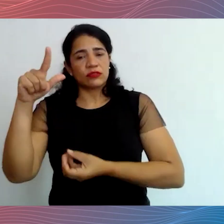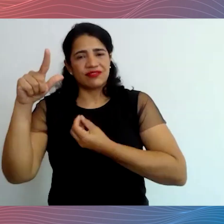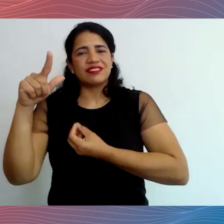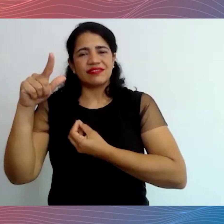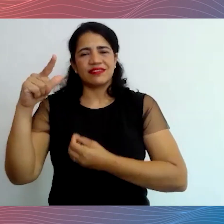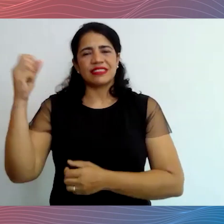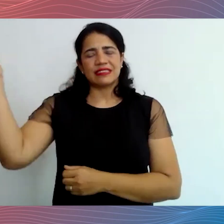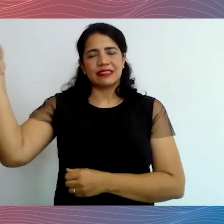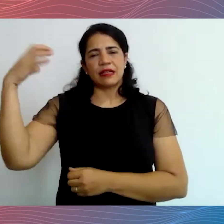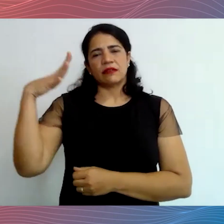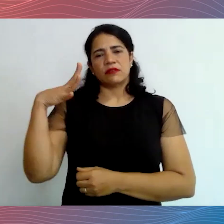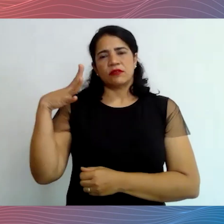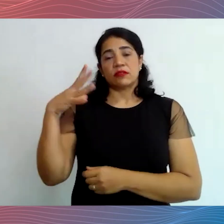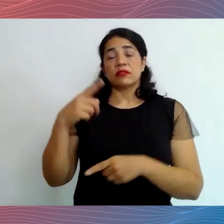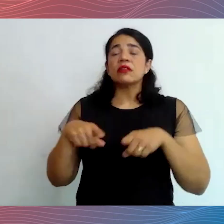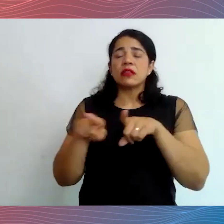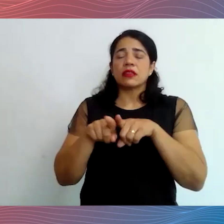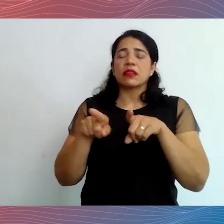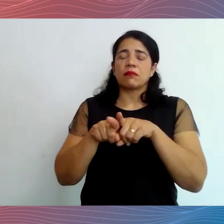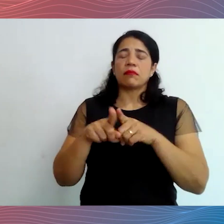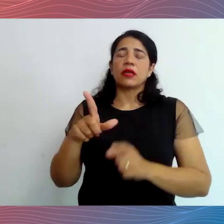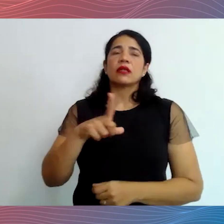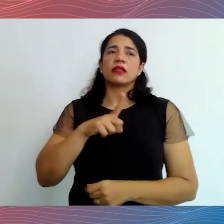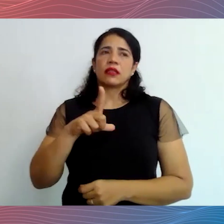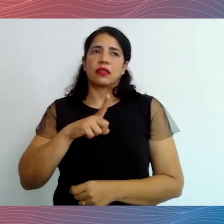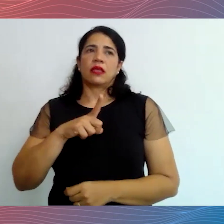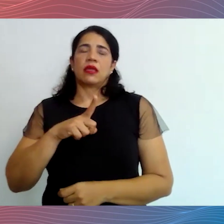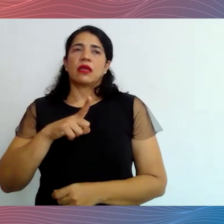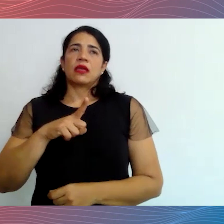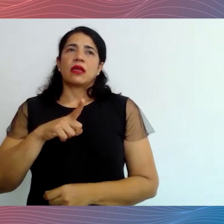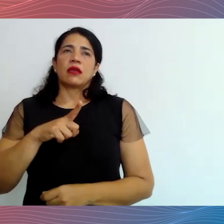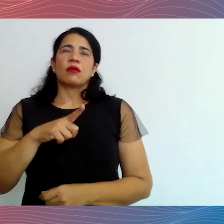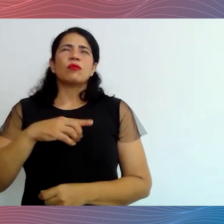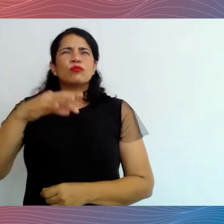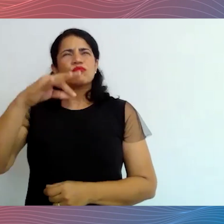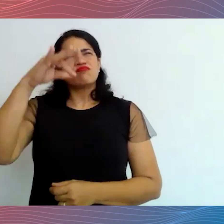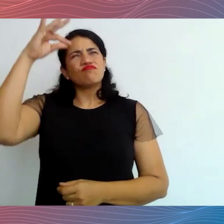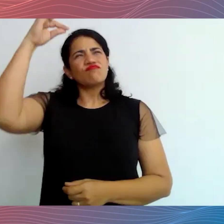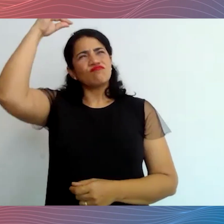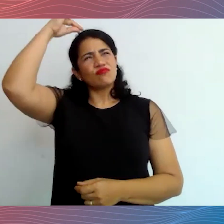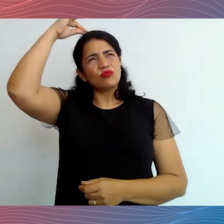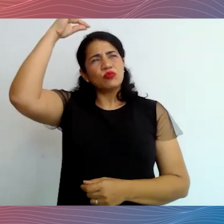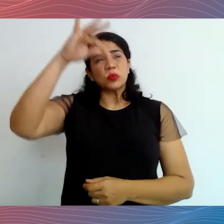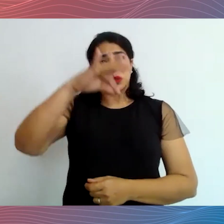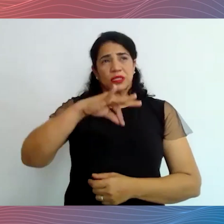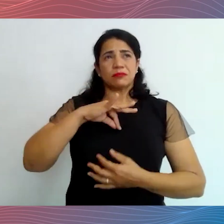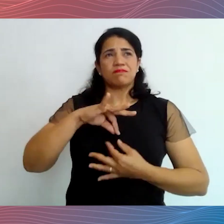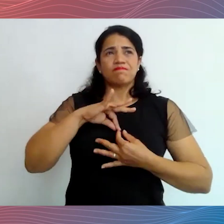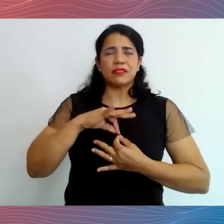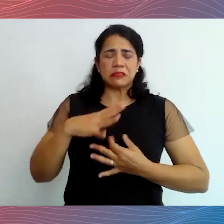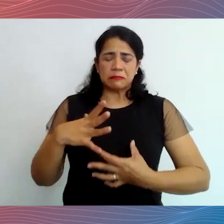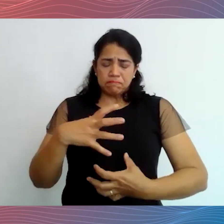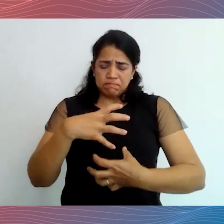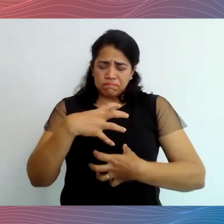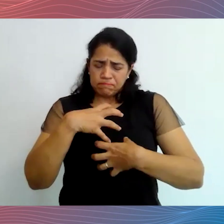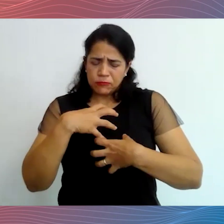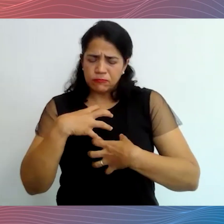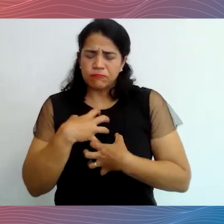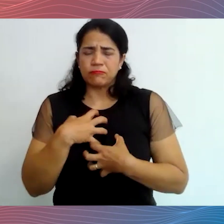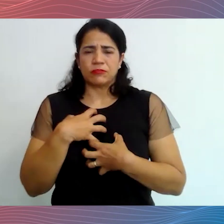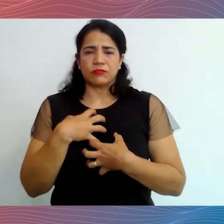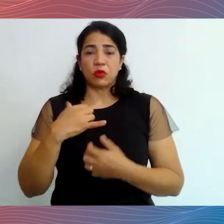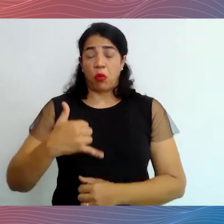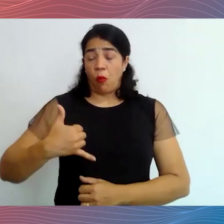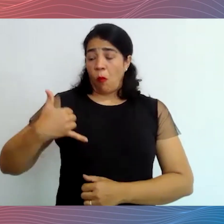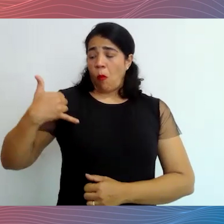nunca orgulhosos, nunca arrogantes. Quem está na luz, irmão, nunca é arrogante. Quem está na luz